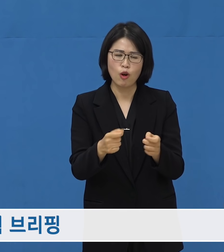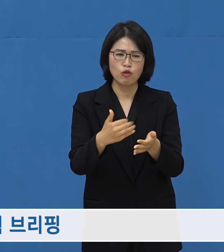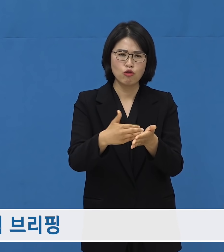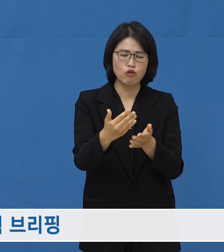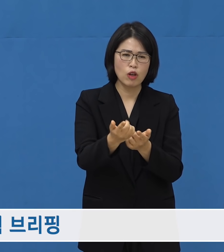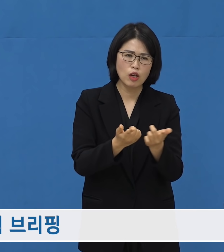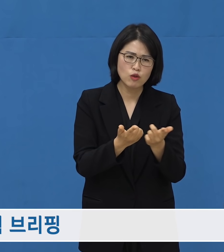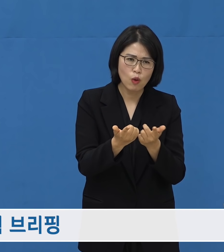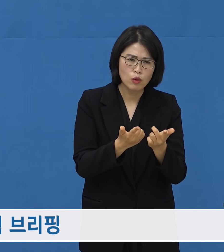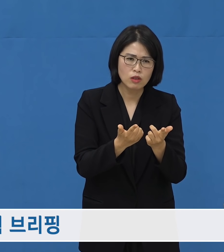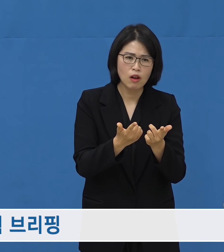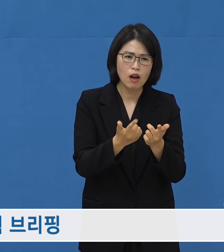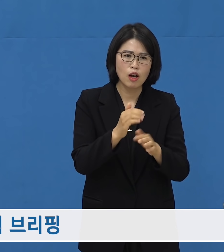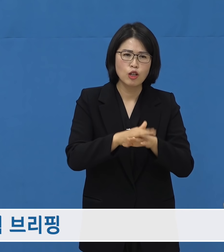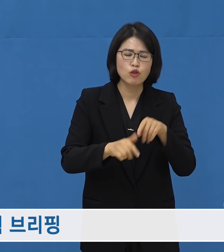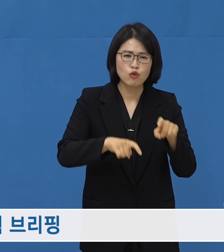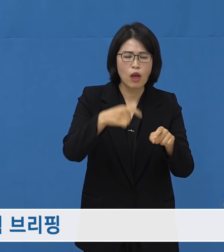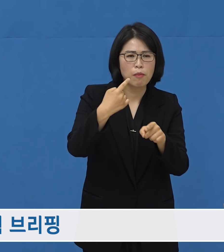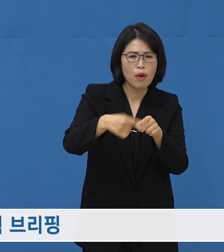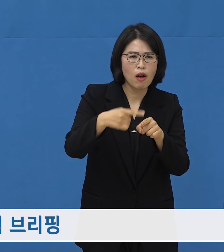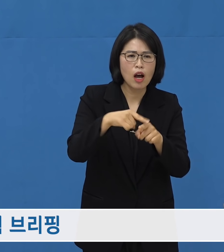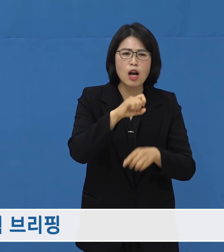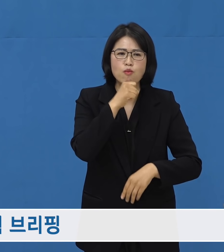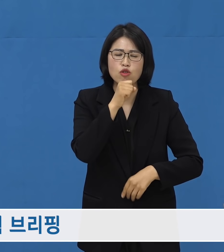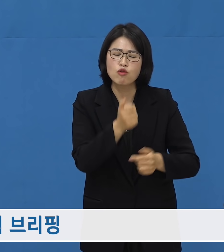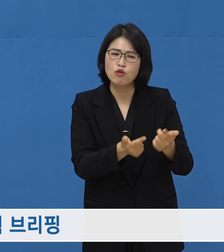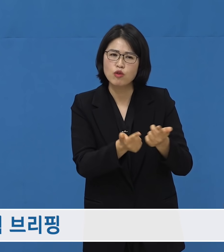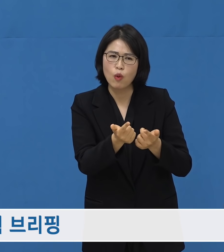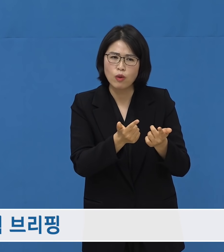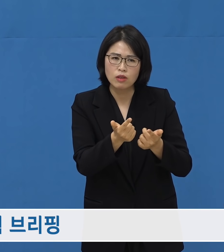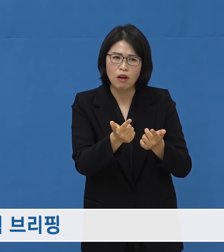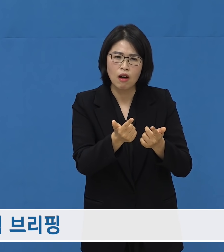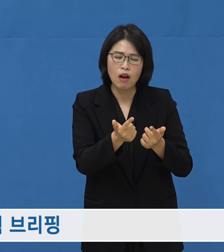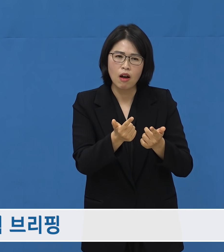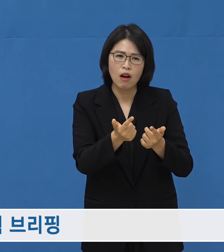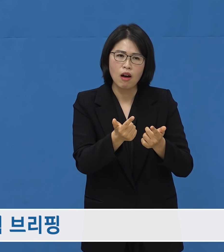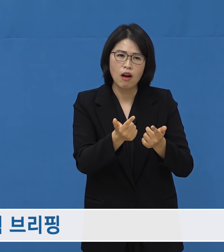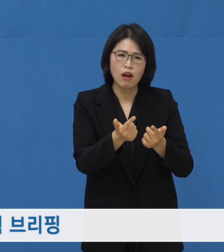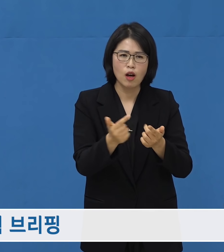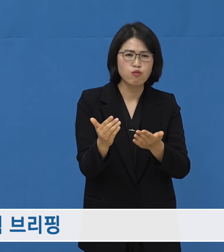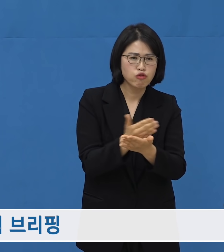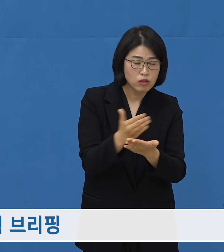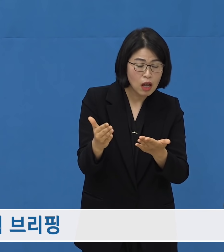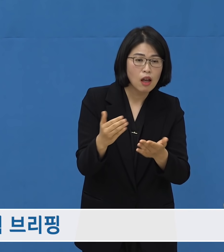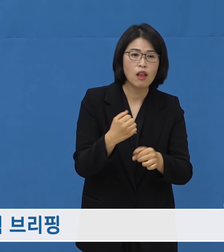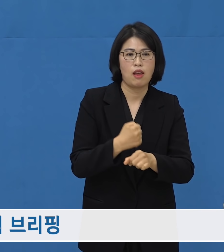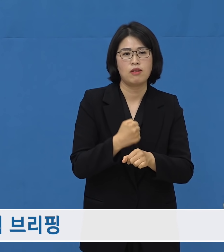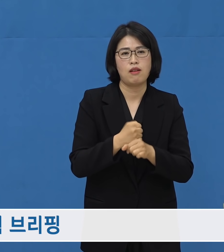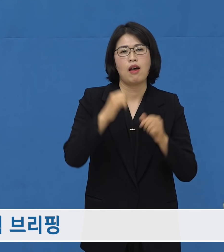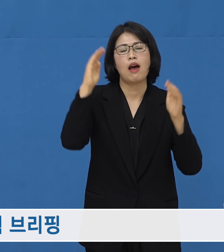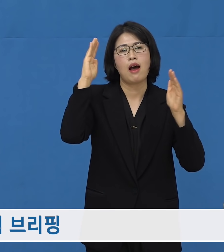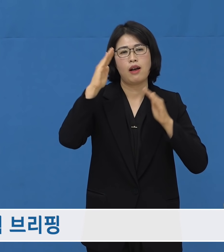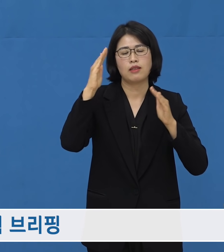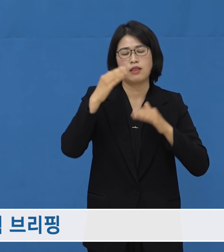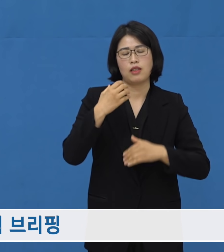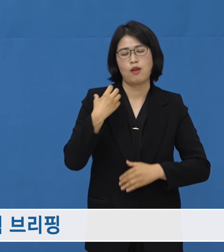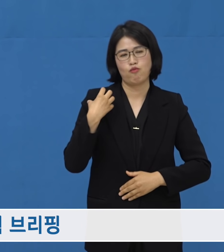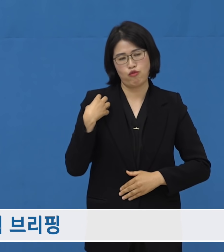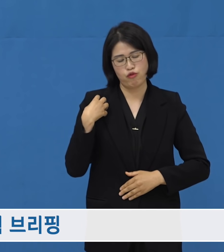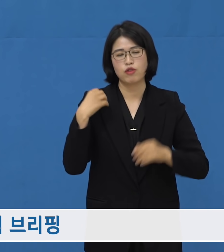조정, 수행평가 비율 조정, 수행평가 실기 분산 등을 통해 학생의